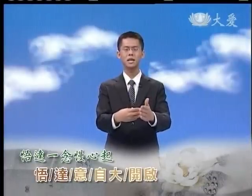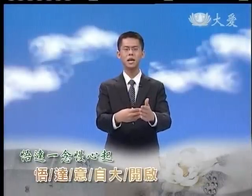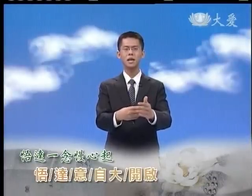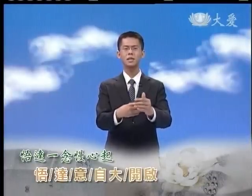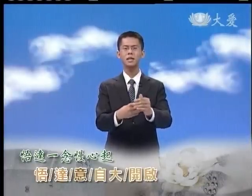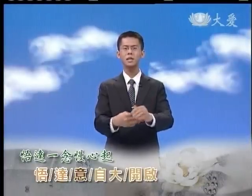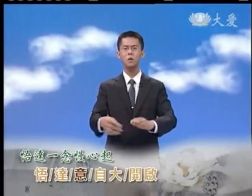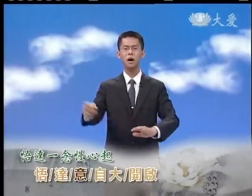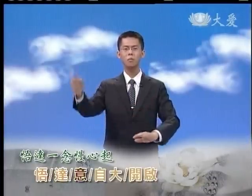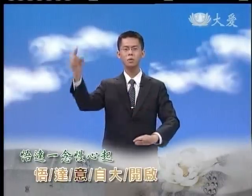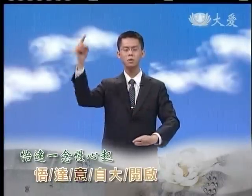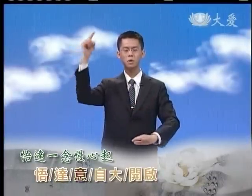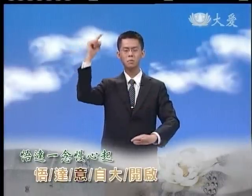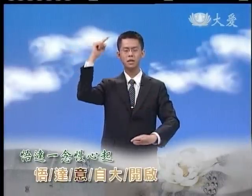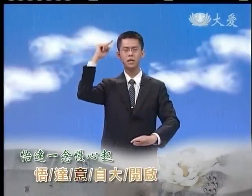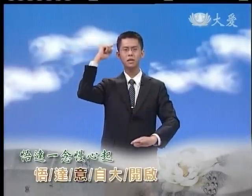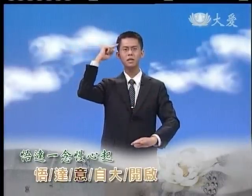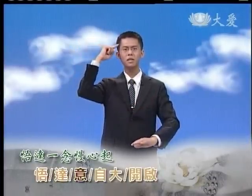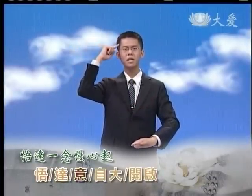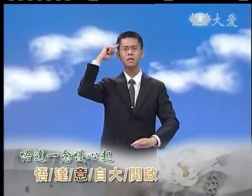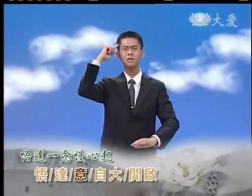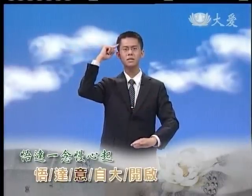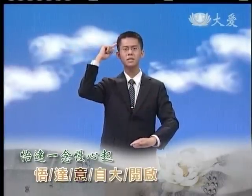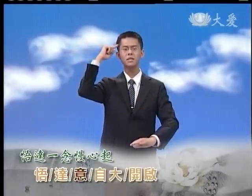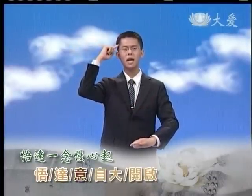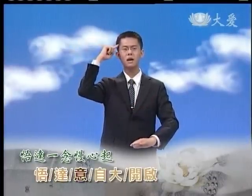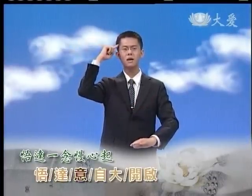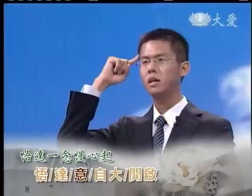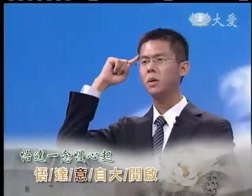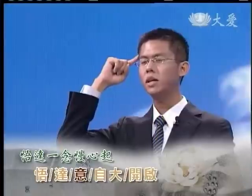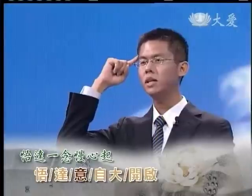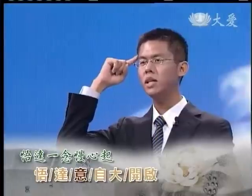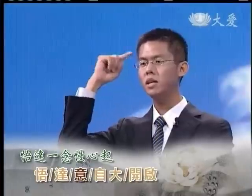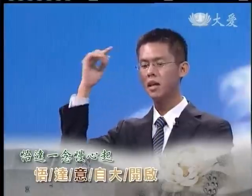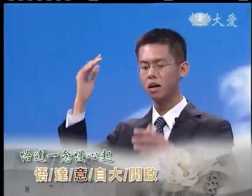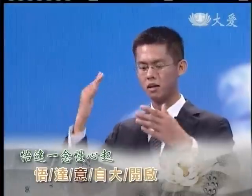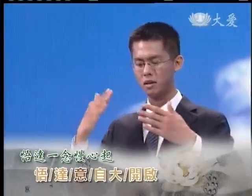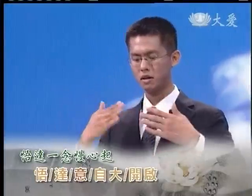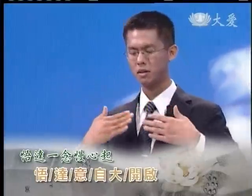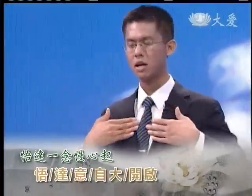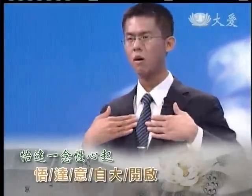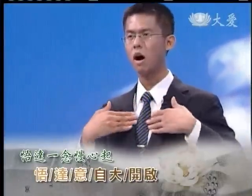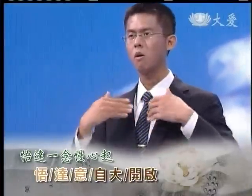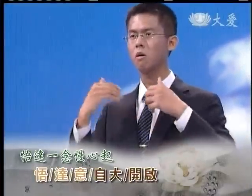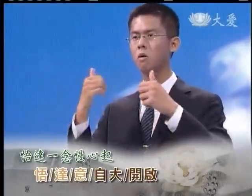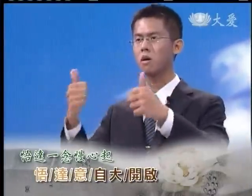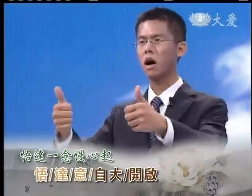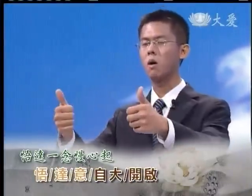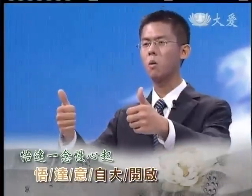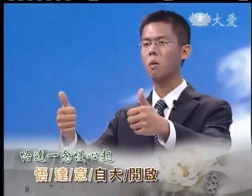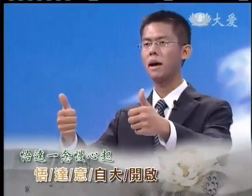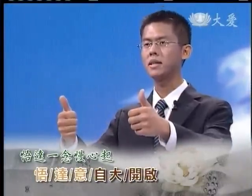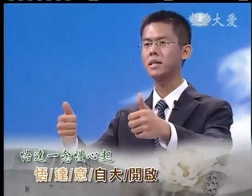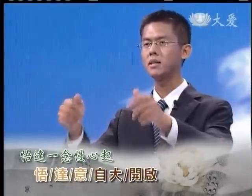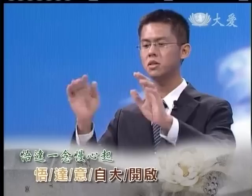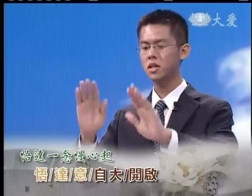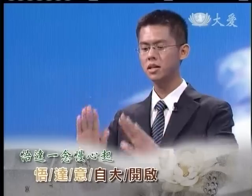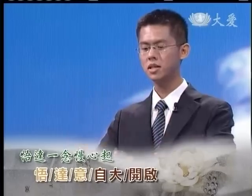现。一念的话，我们右手比一个意念思想，因为一念的骄傲共高我慢心升